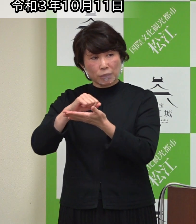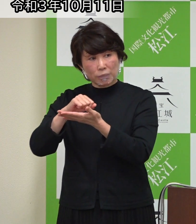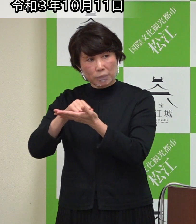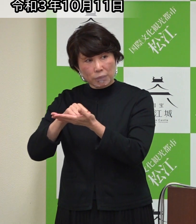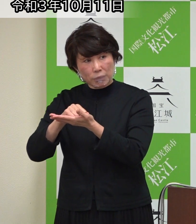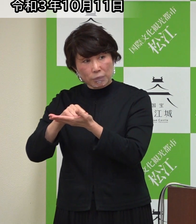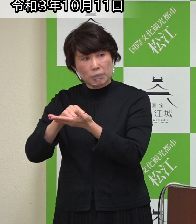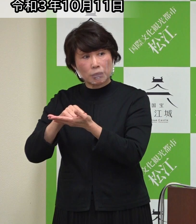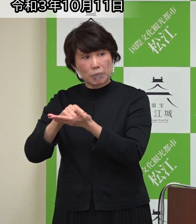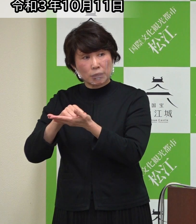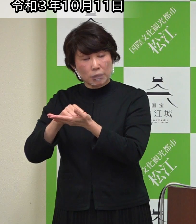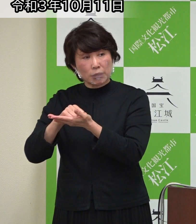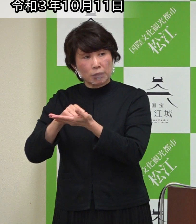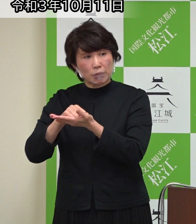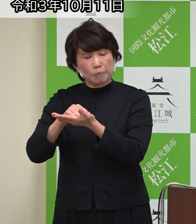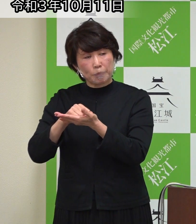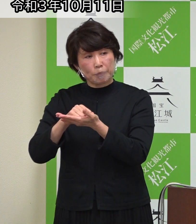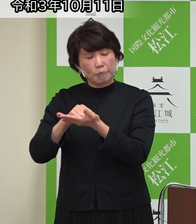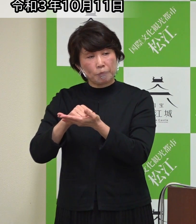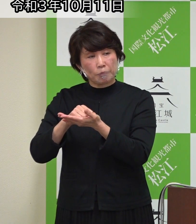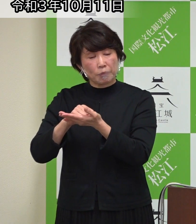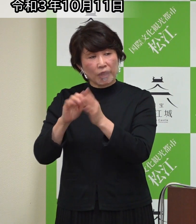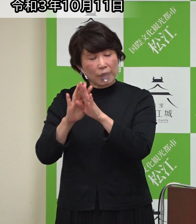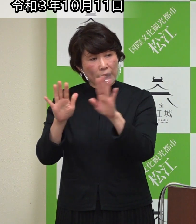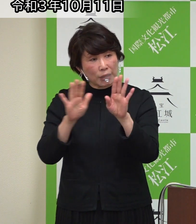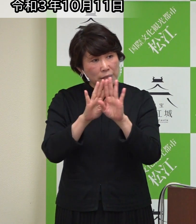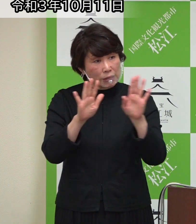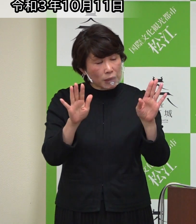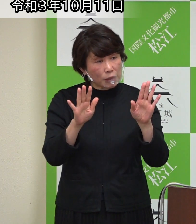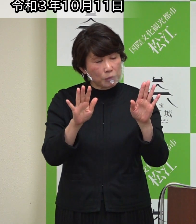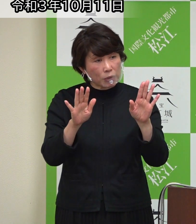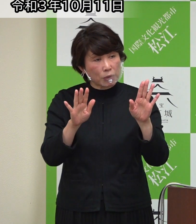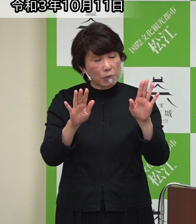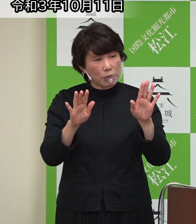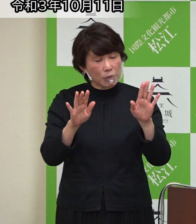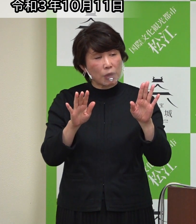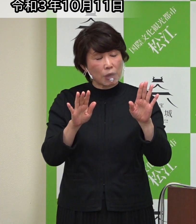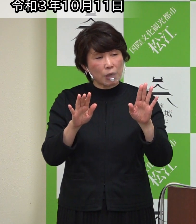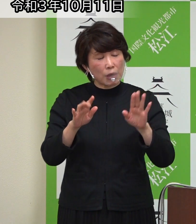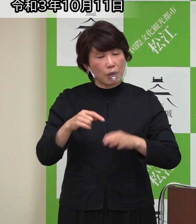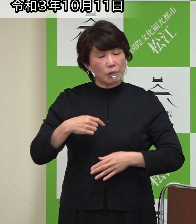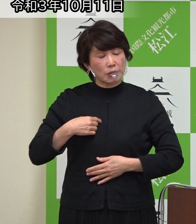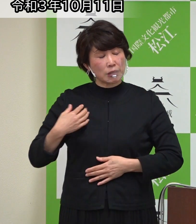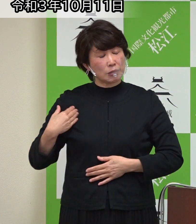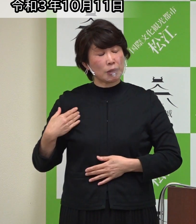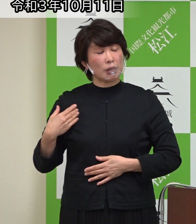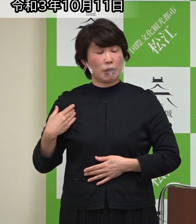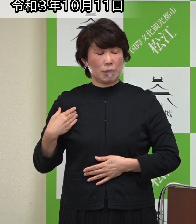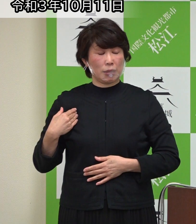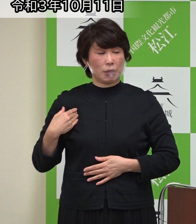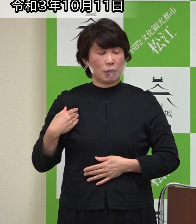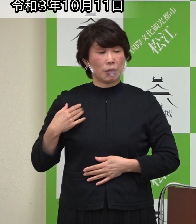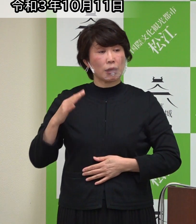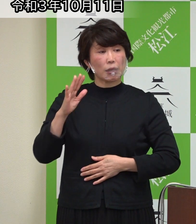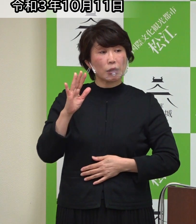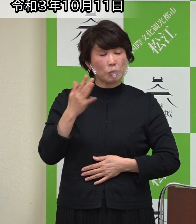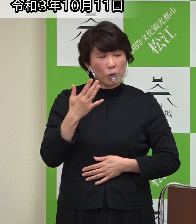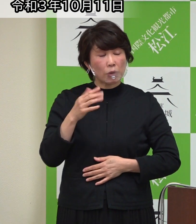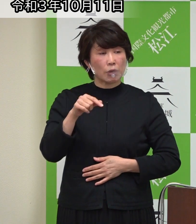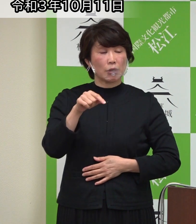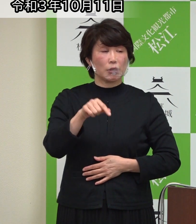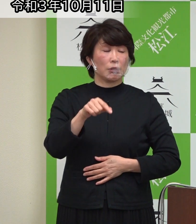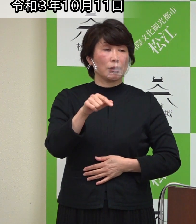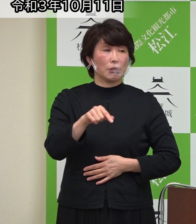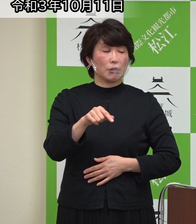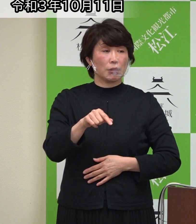的に行われているので、まあ、あの自分の知らないところではこんなイベントがあったんだっていうのを、あの、まあ、市内に住ん